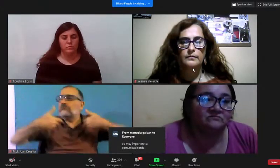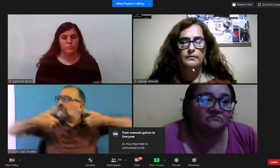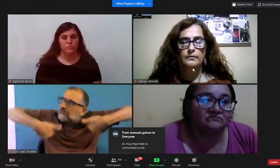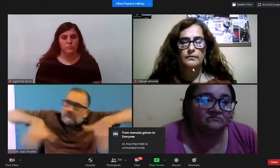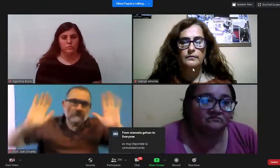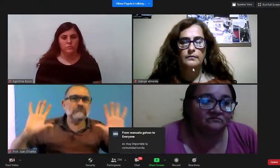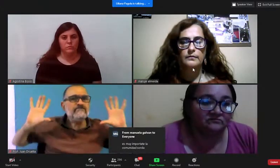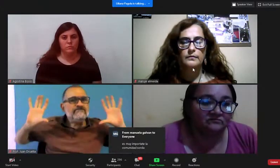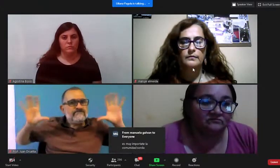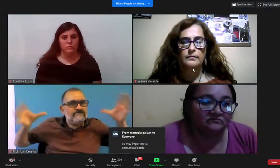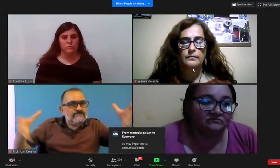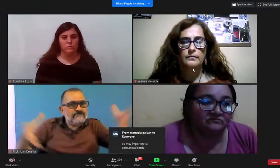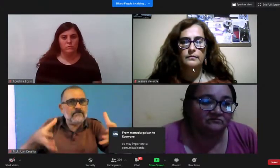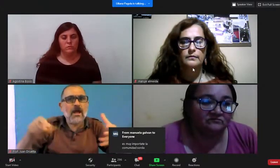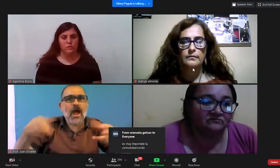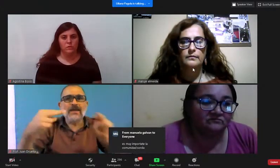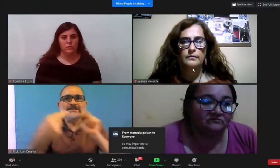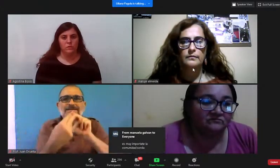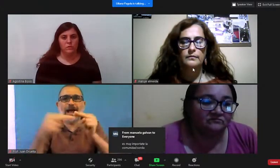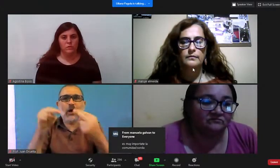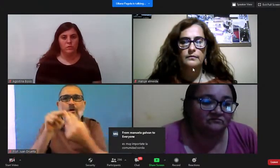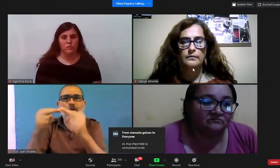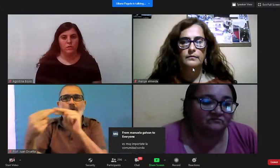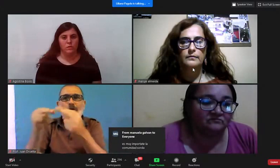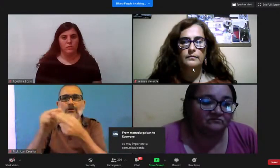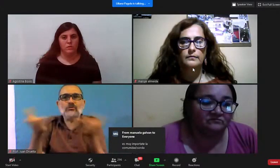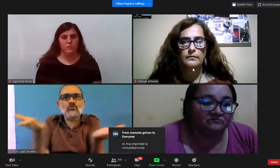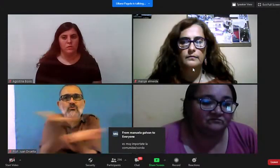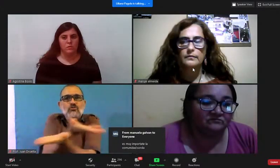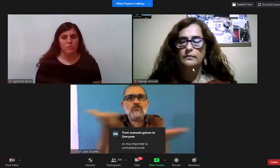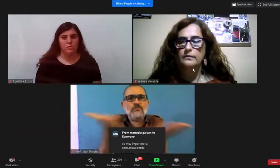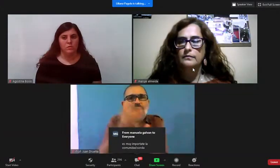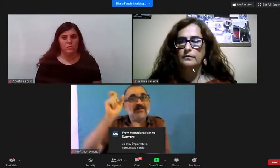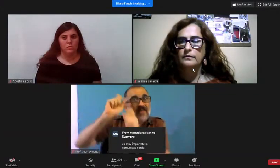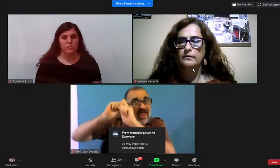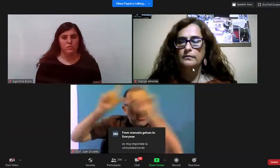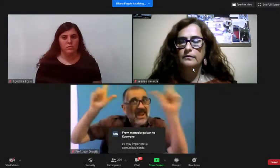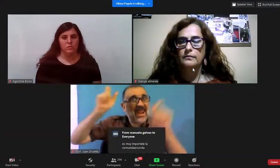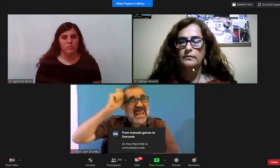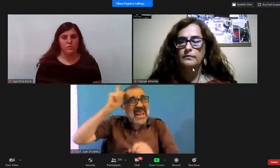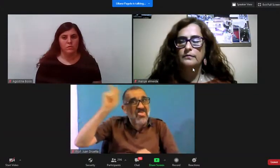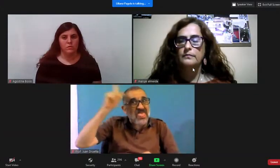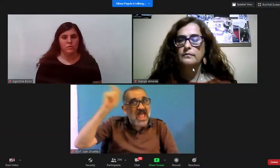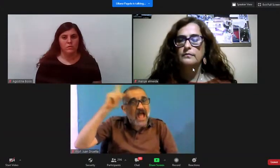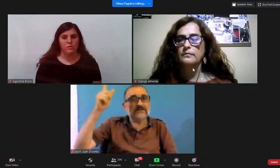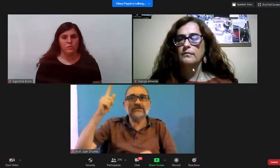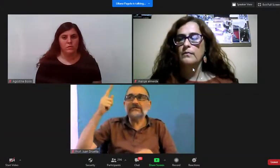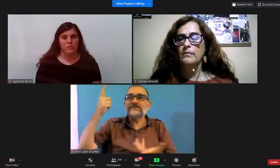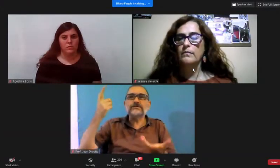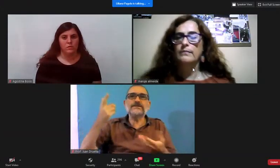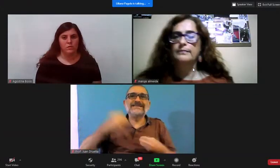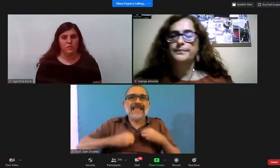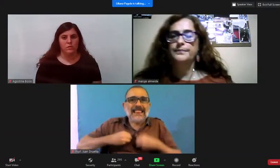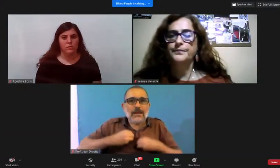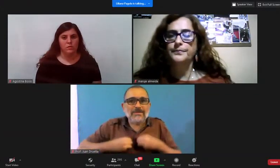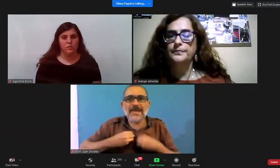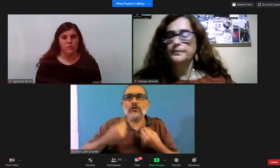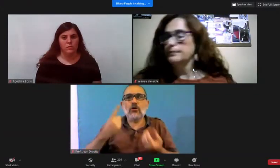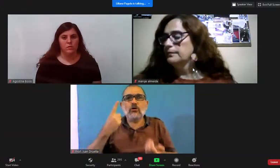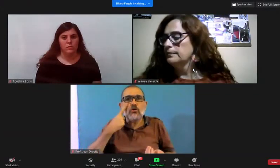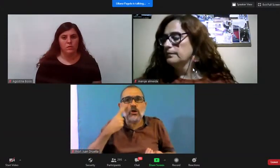de la República, había muchas personas que no nos conocíamos y ahí nos pudimos encontrar,